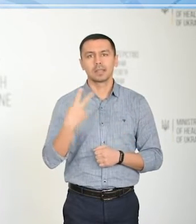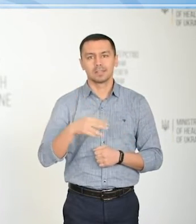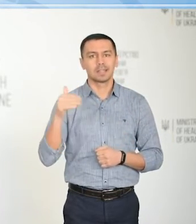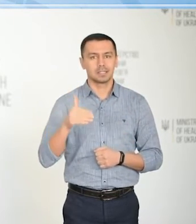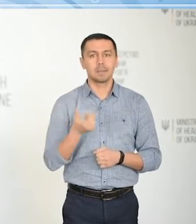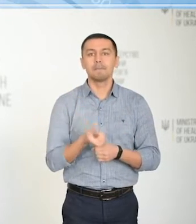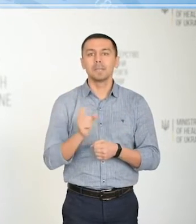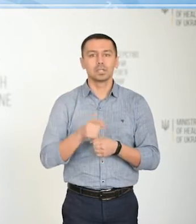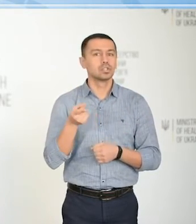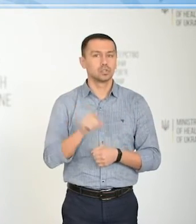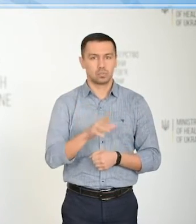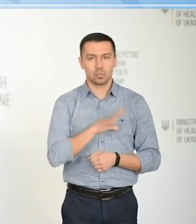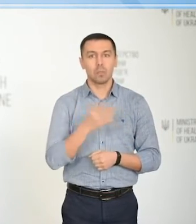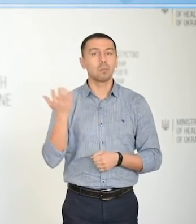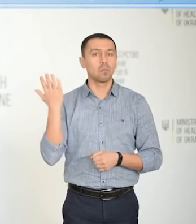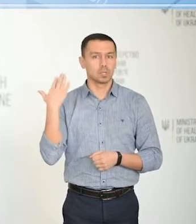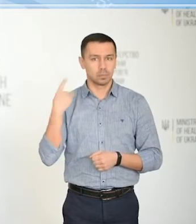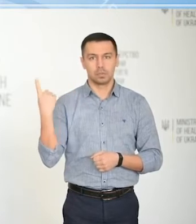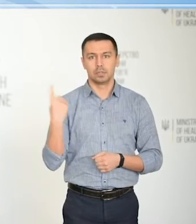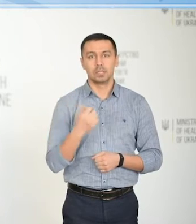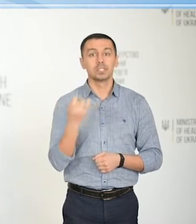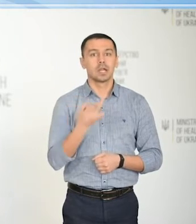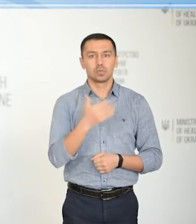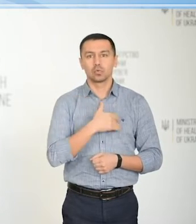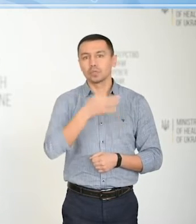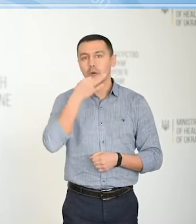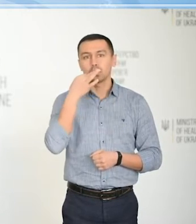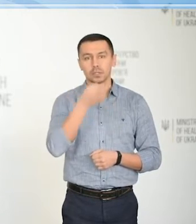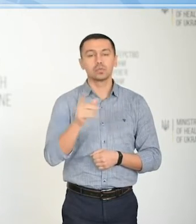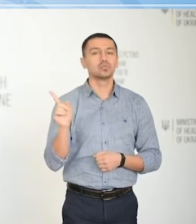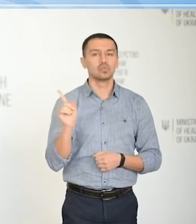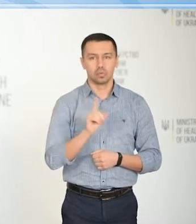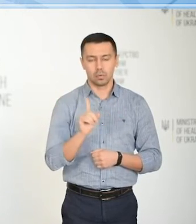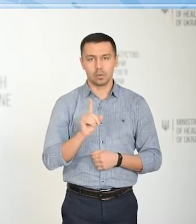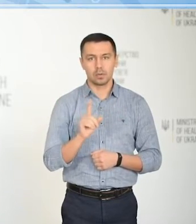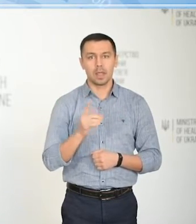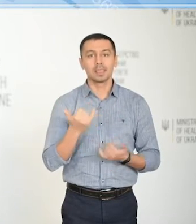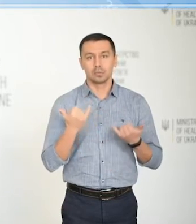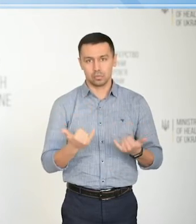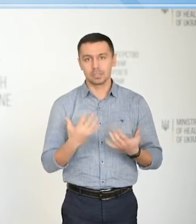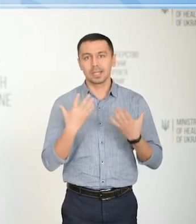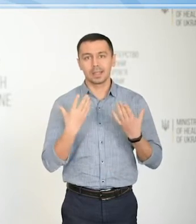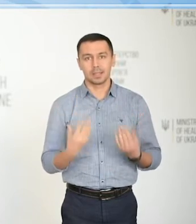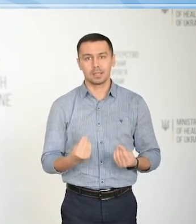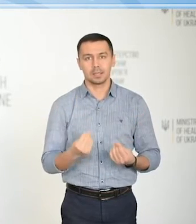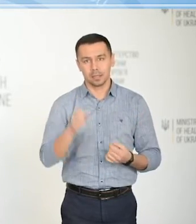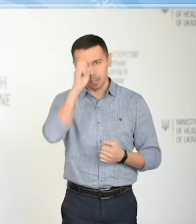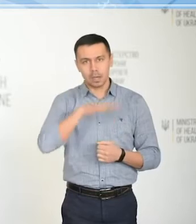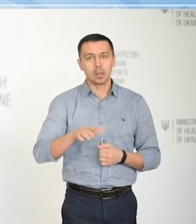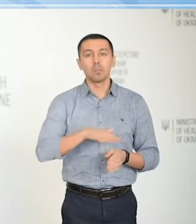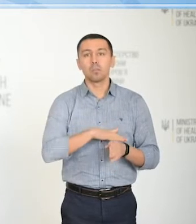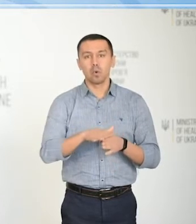20 тисяч більше, ніж було позаминулого тижня. Ще раз хочу наголосити, що на сьогоднішній день країна